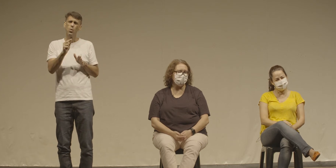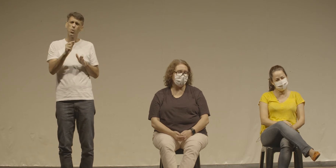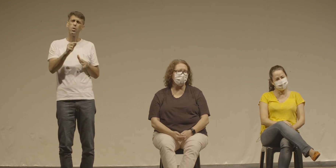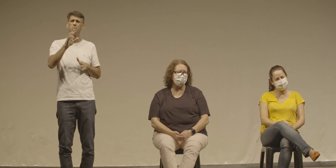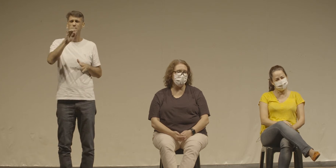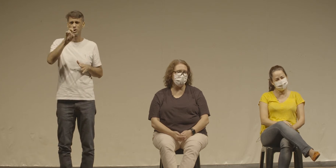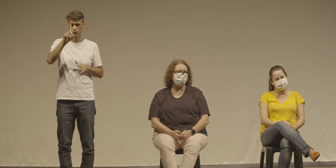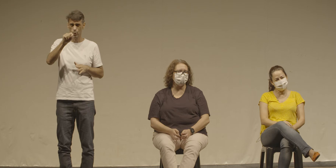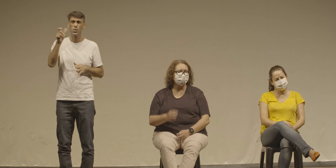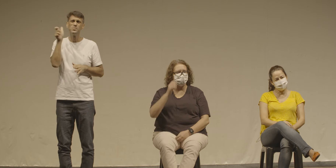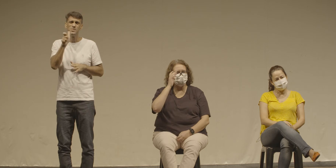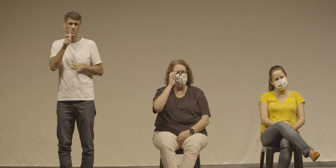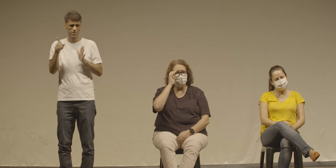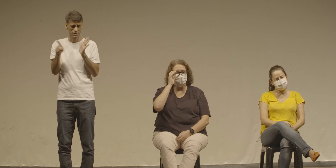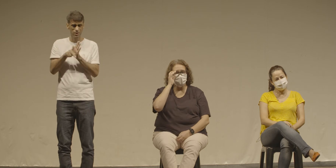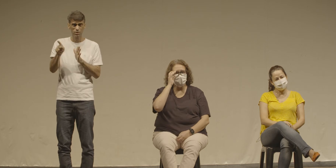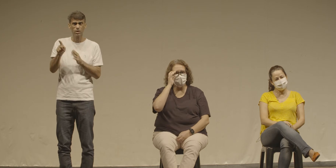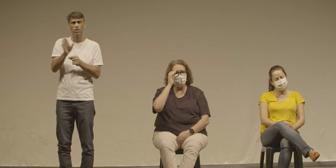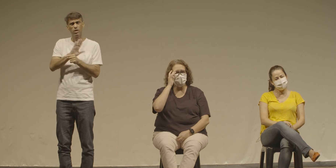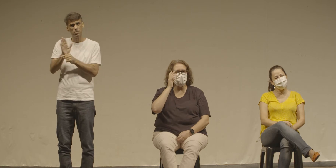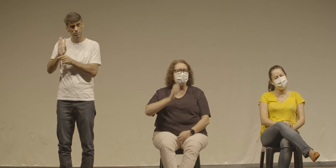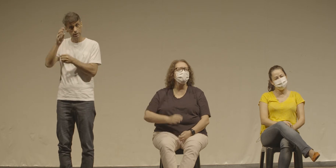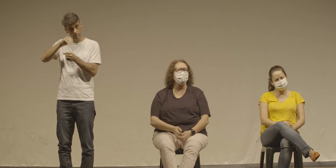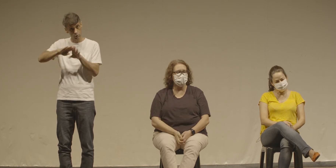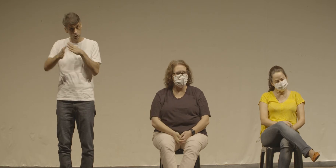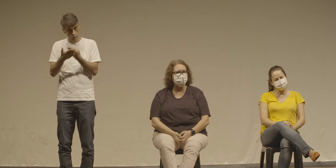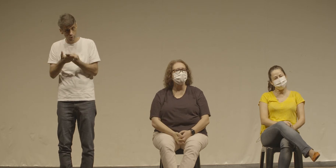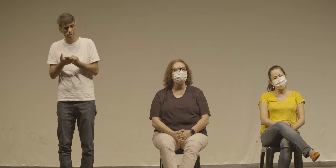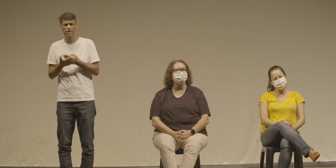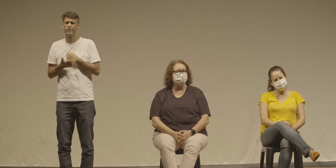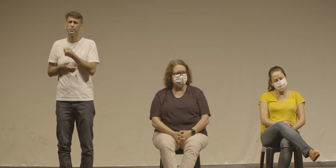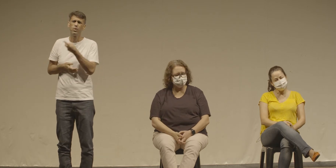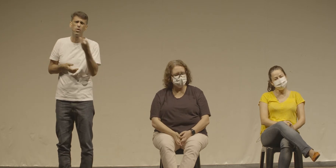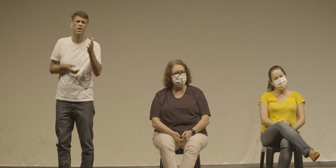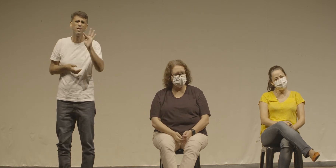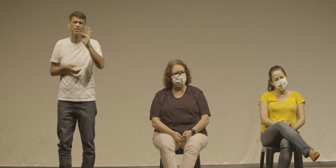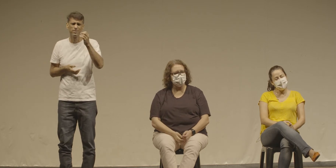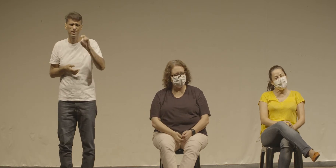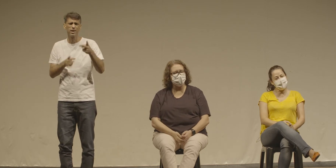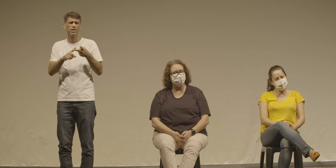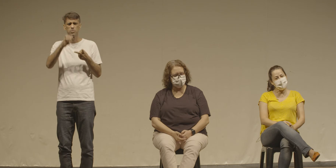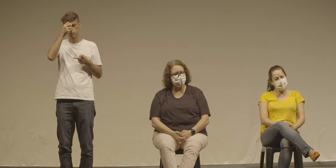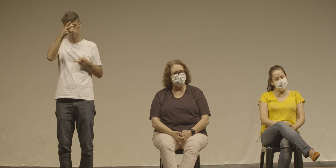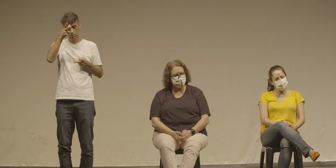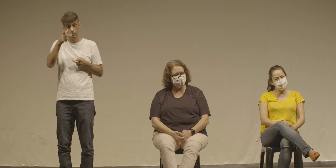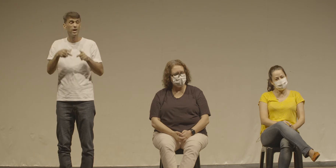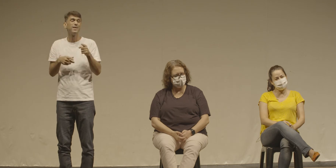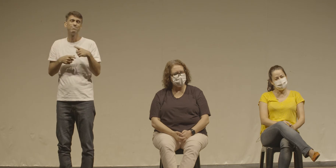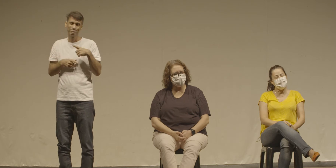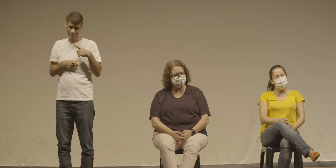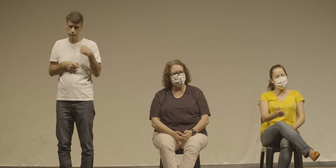né, para a juventude. Se passasse isso nas escolas, circuitos de escolas federais, municipais, a ideia era de